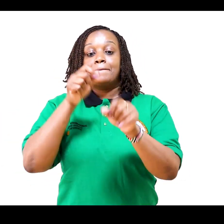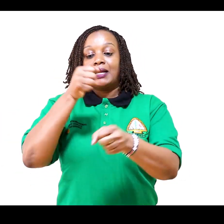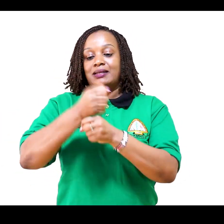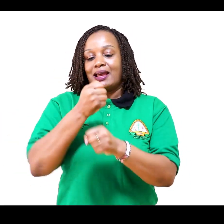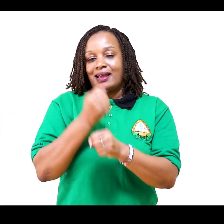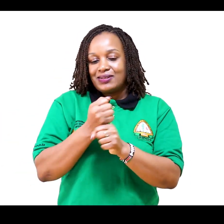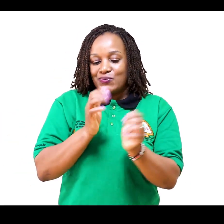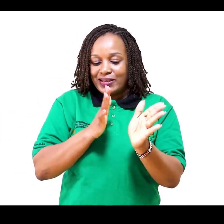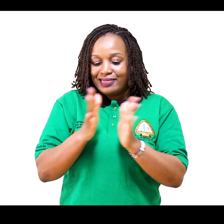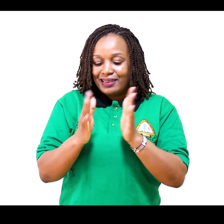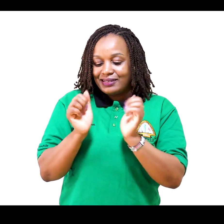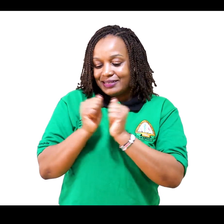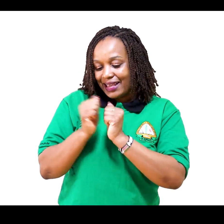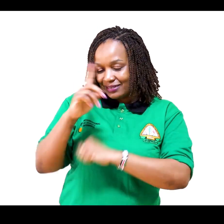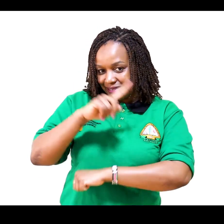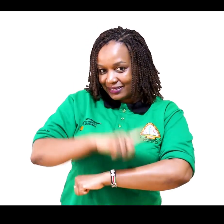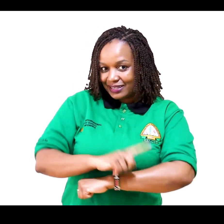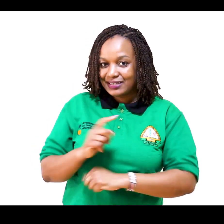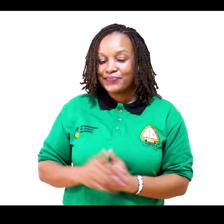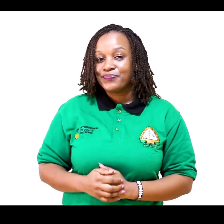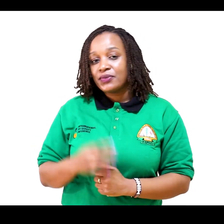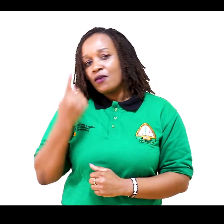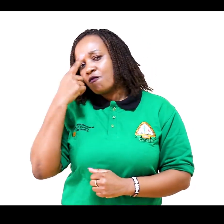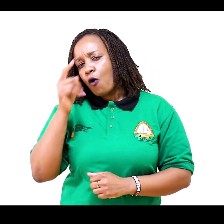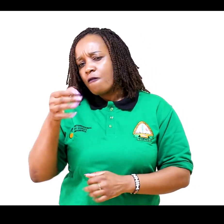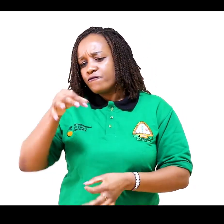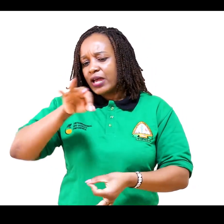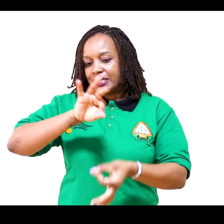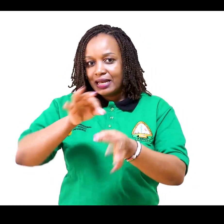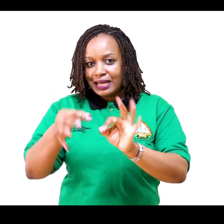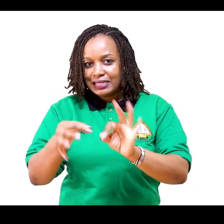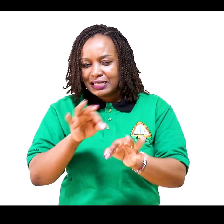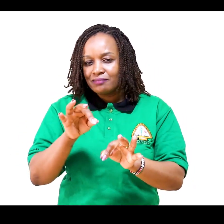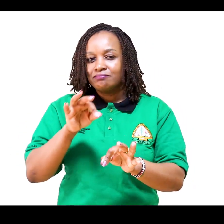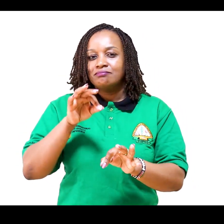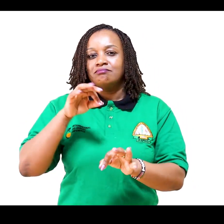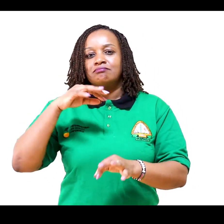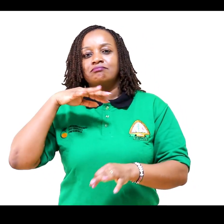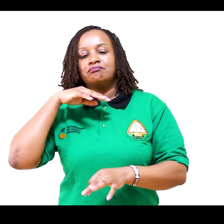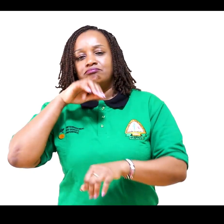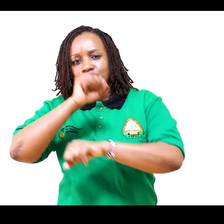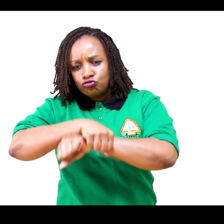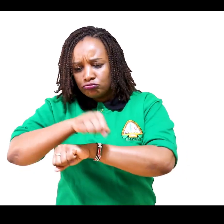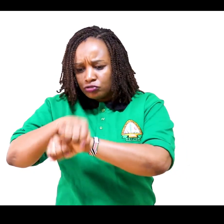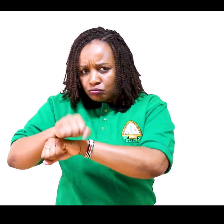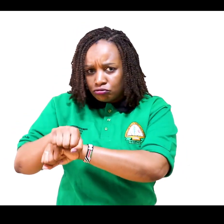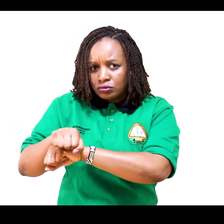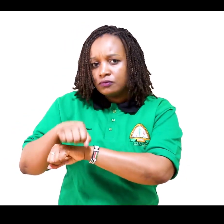Huduma itafanyika kwa siku 10. Kwa uchanganuzi wa mbolea ya samadi na tishu za